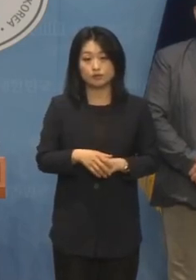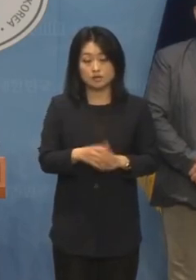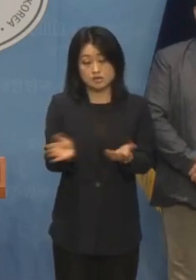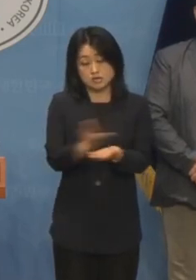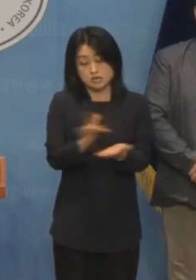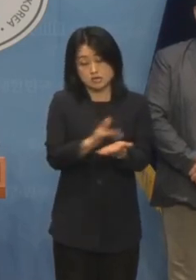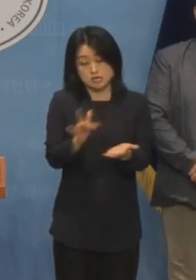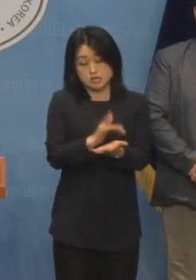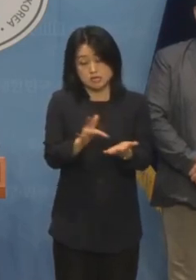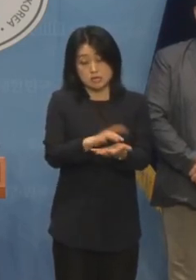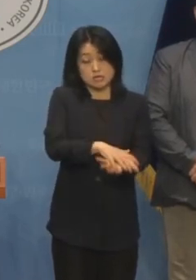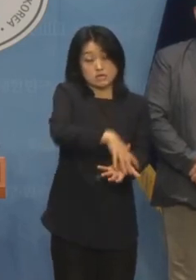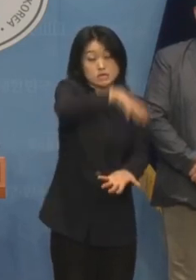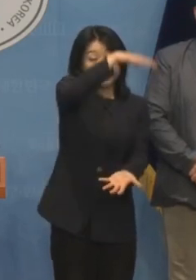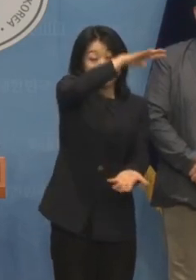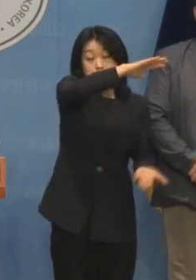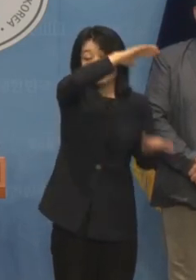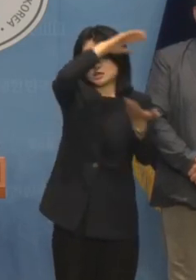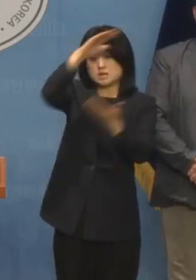페이지를 제출합니다.